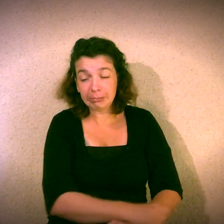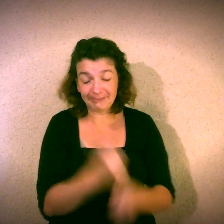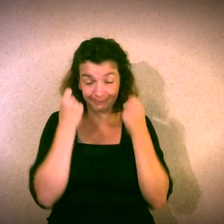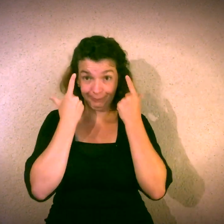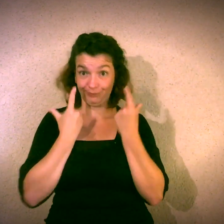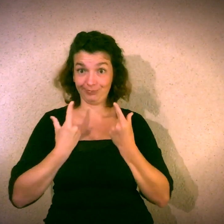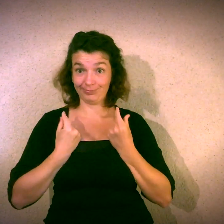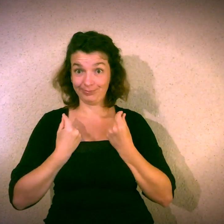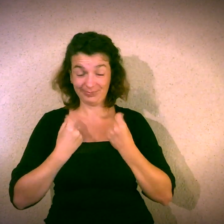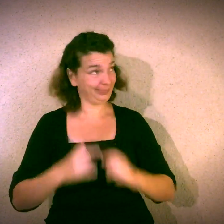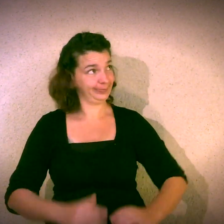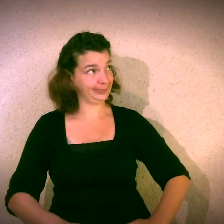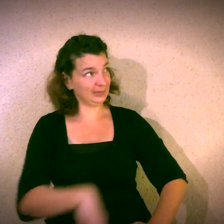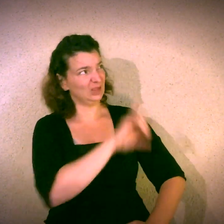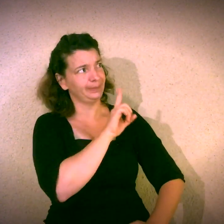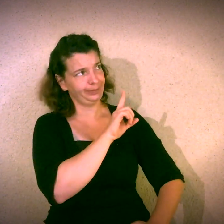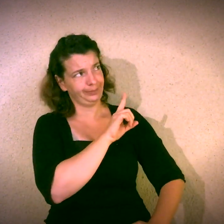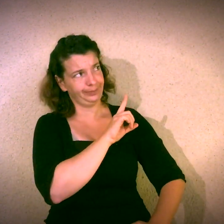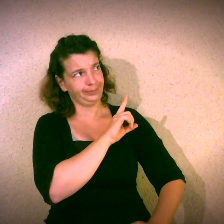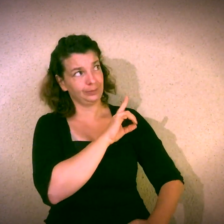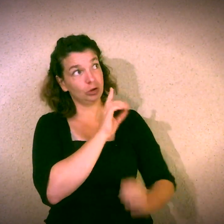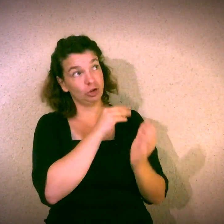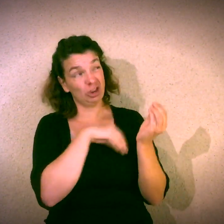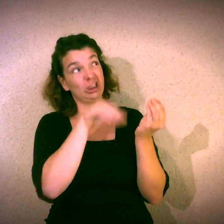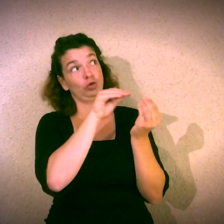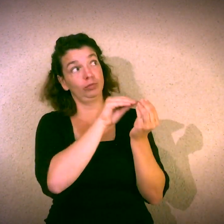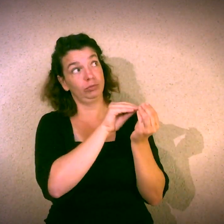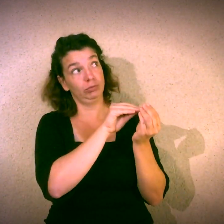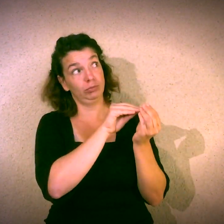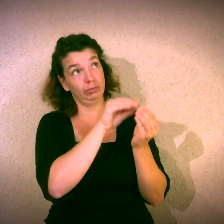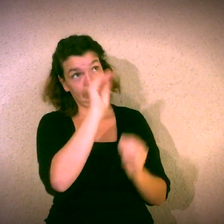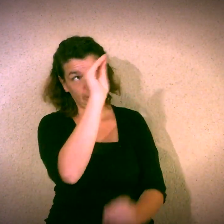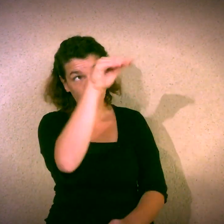Et en plus, ce n'est même pas un chameau, il n'a qu'une bosse,